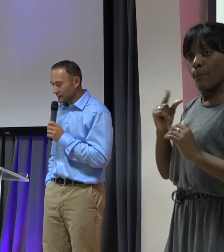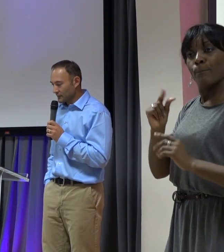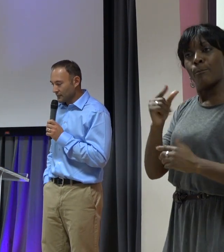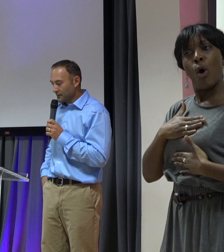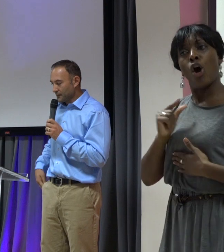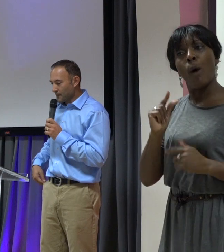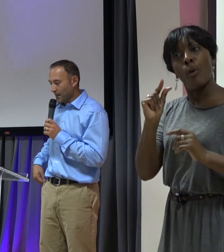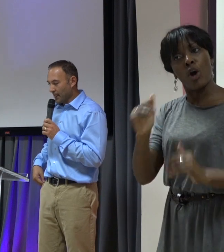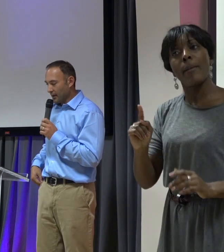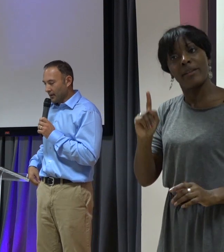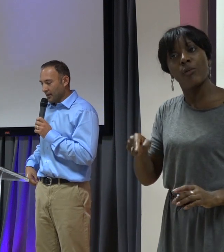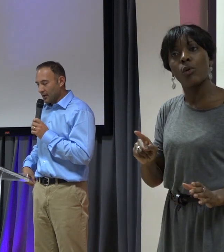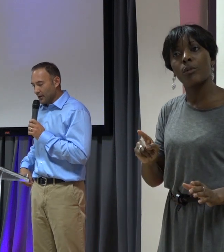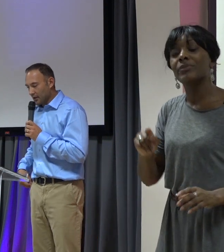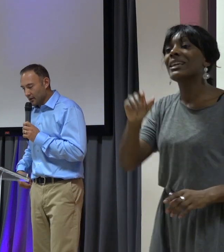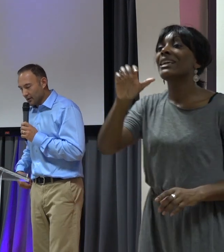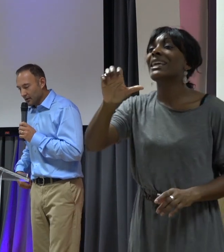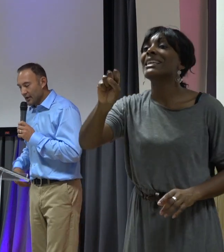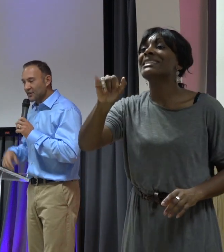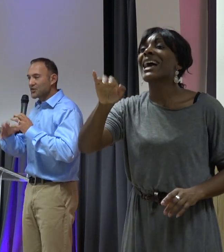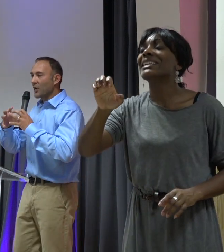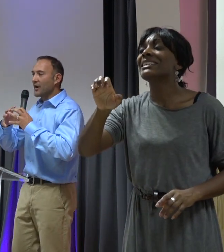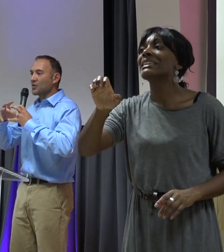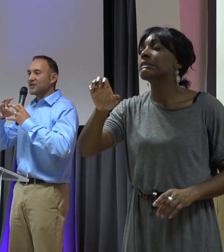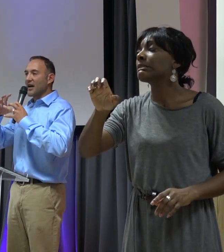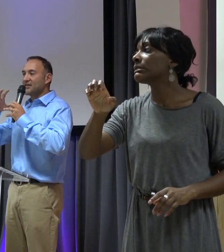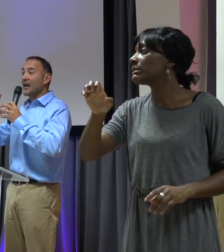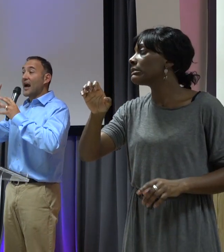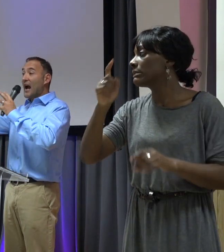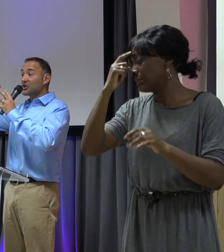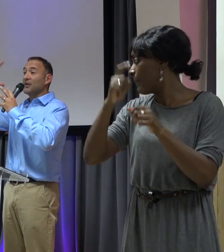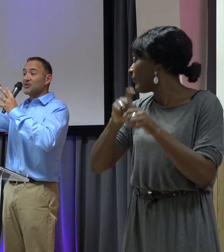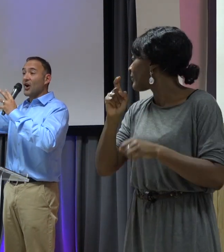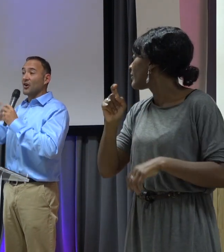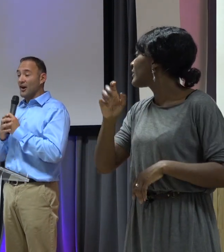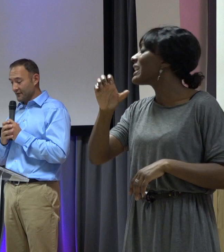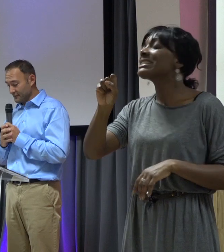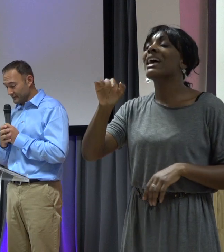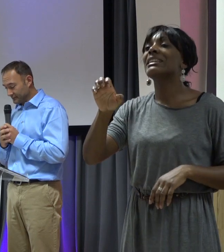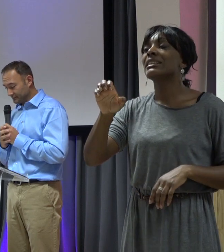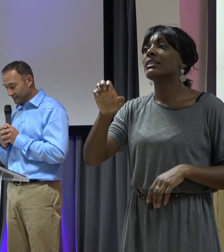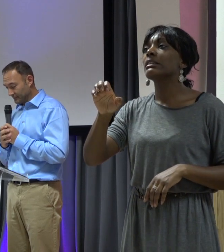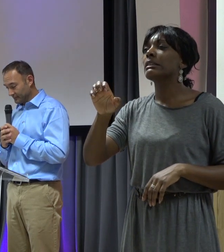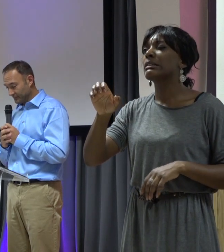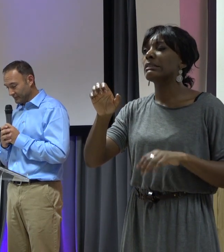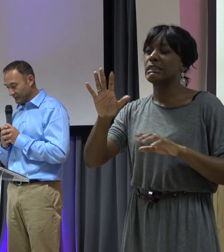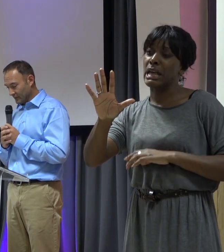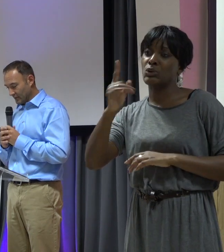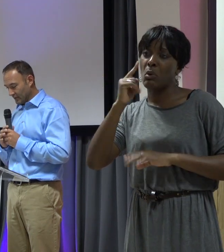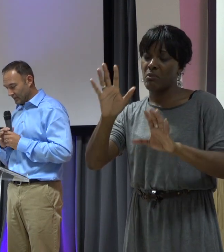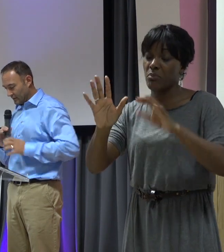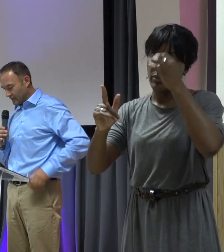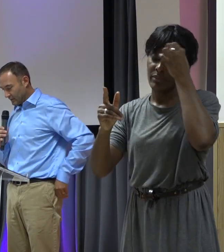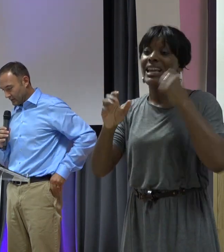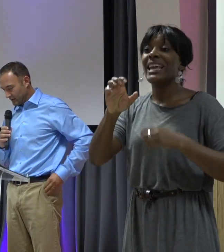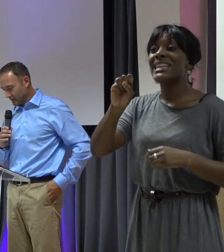Ésaïe 6, versets 1 à 5. And this is when Isaiah actually saw God. Et c'est en ce moment-là que